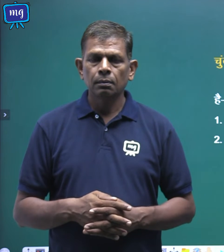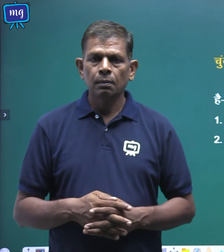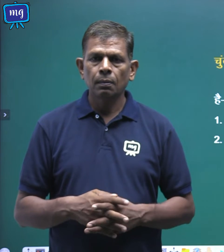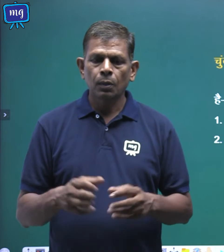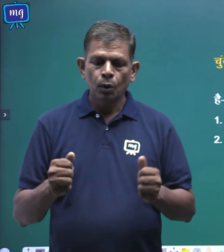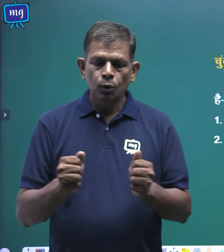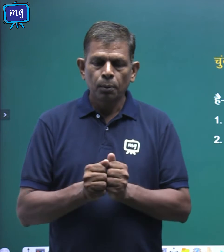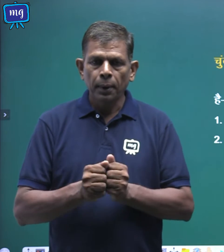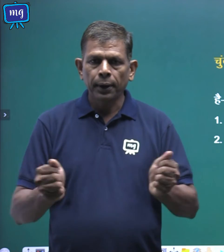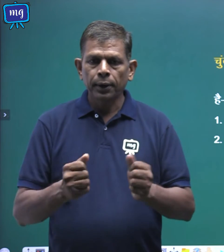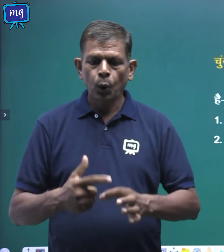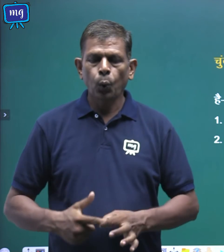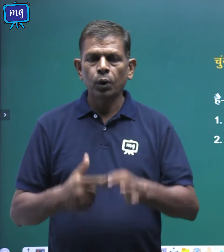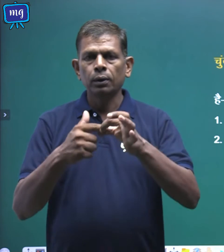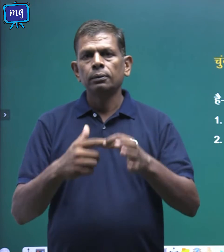चुंबक के गुण।